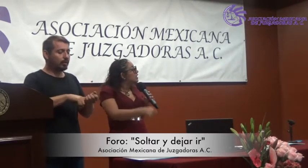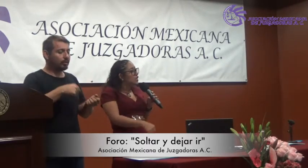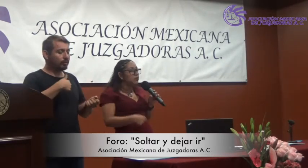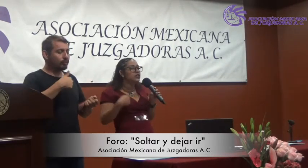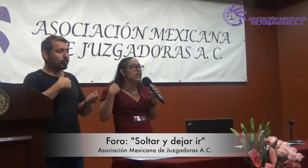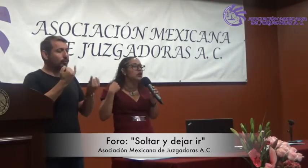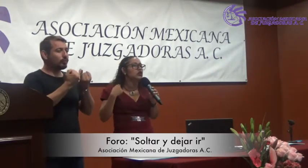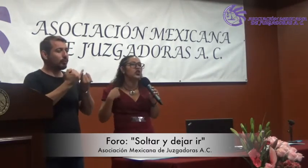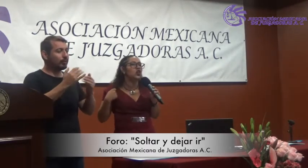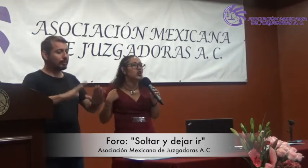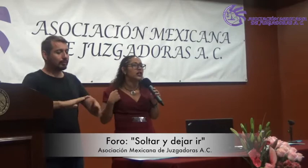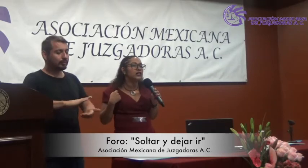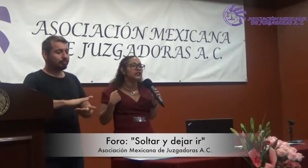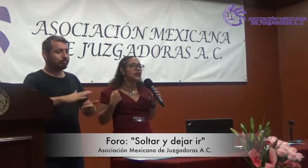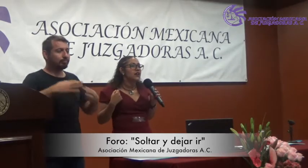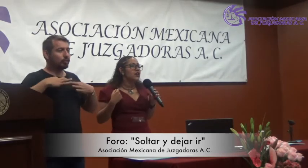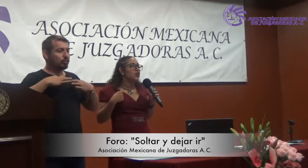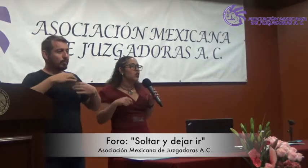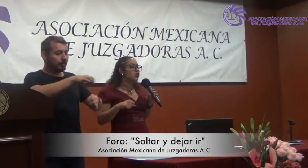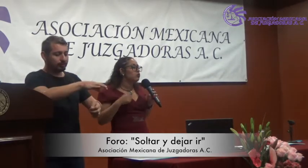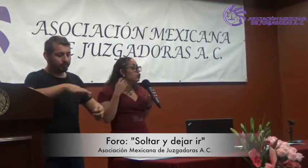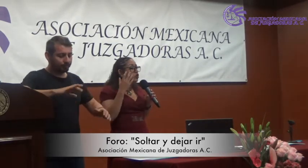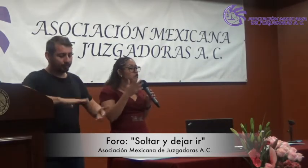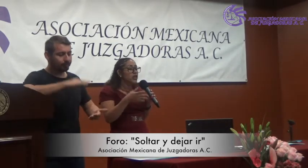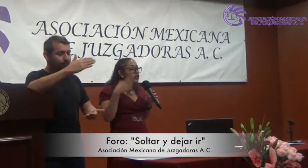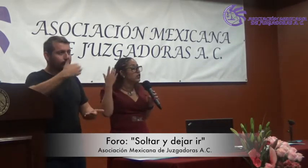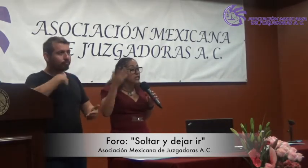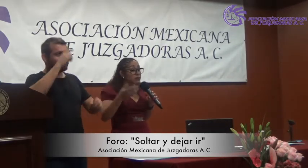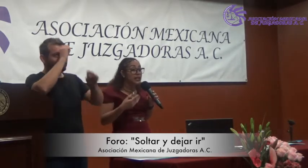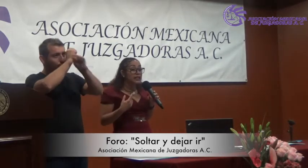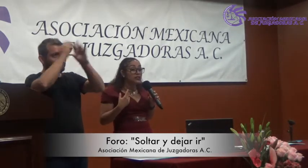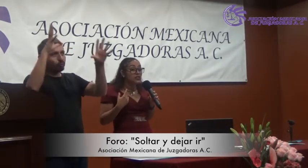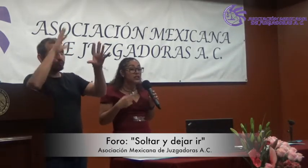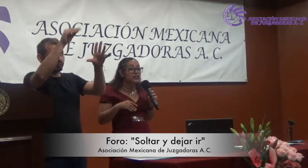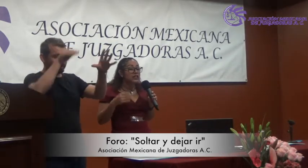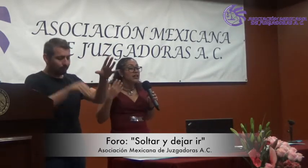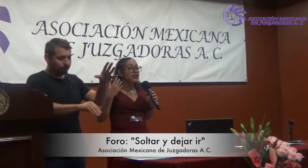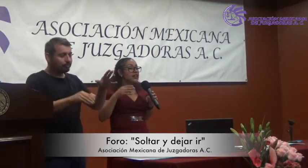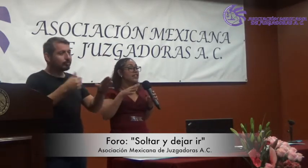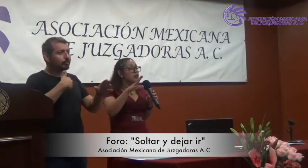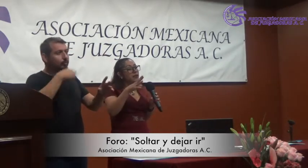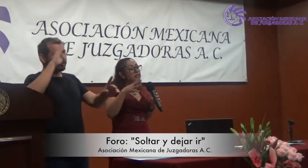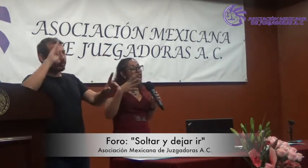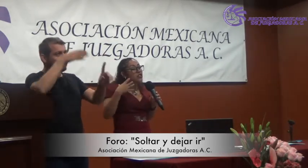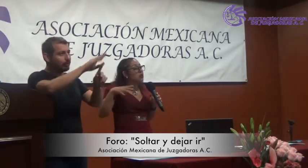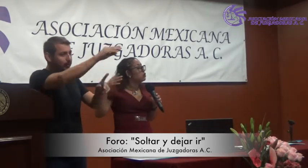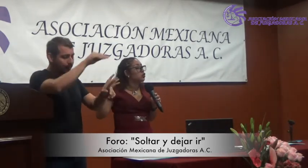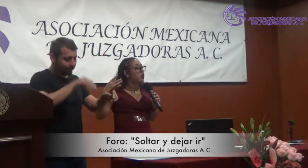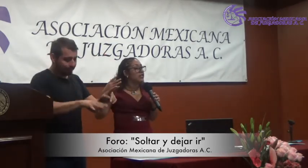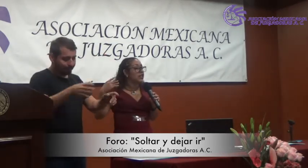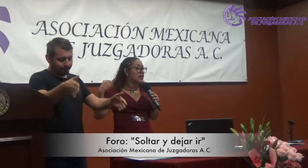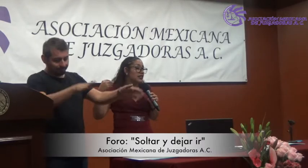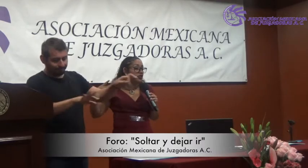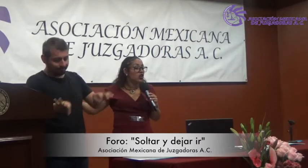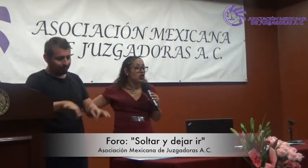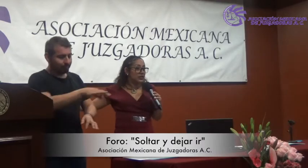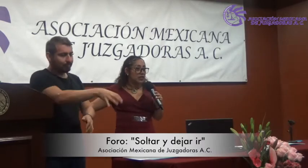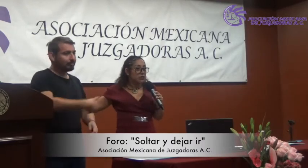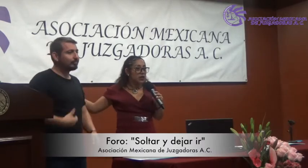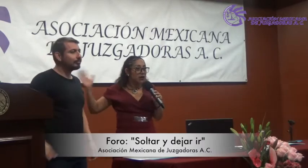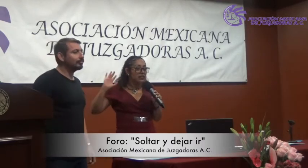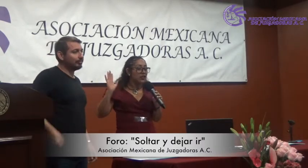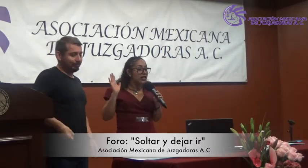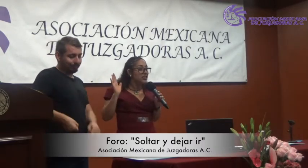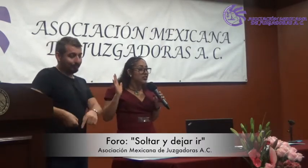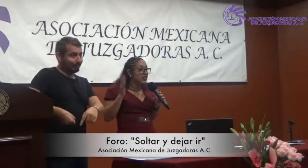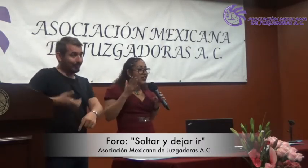sentimientos positivos, de ilusiones, con muchos sueños, aspiraciones. Y de repente no nos damos cuenta de todo lo que